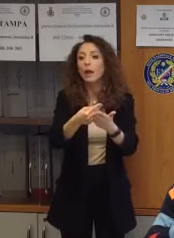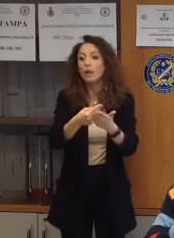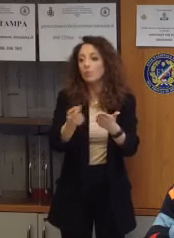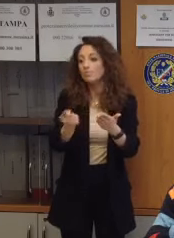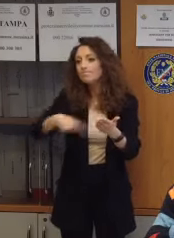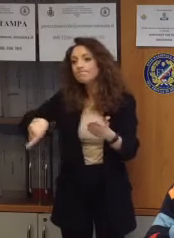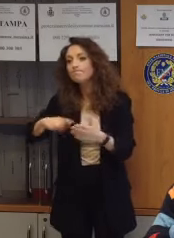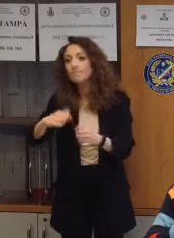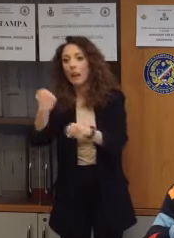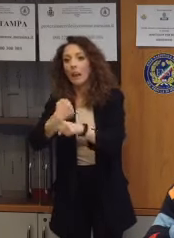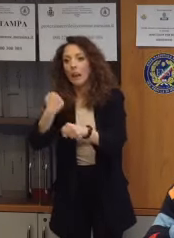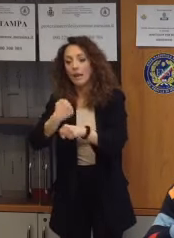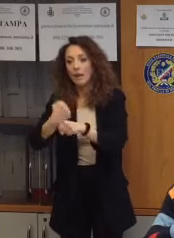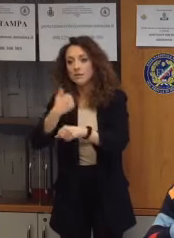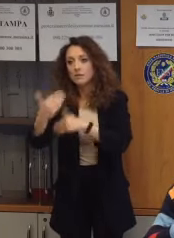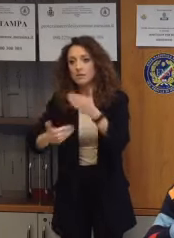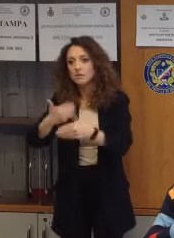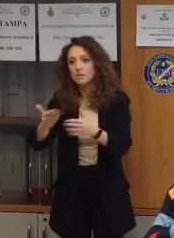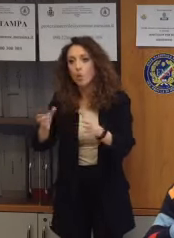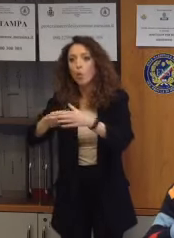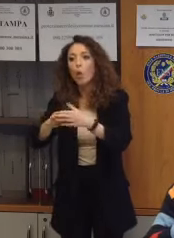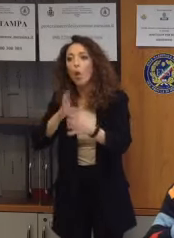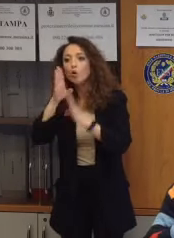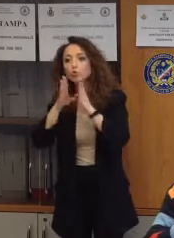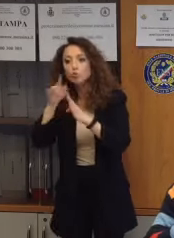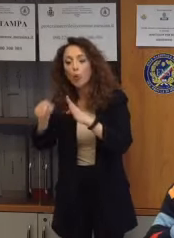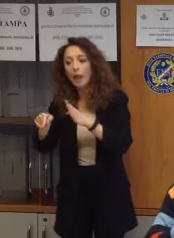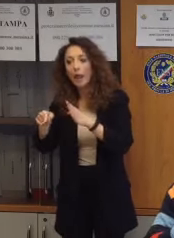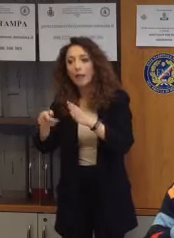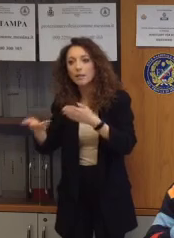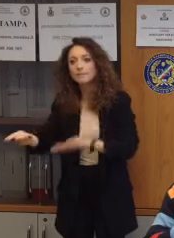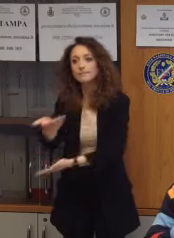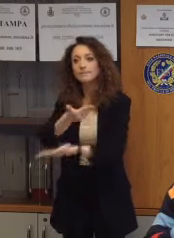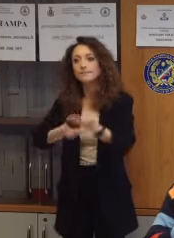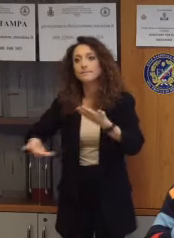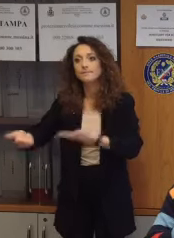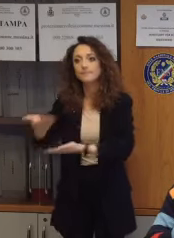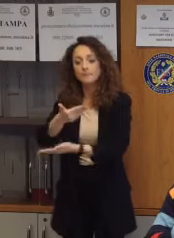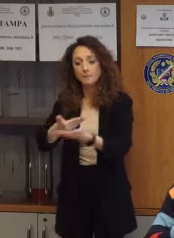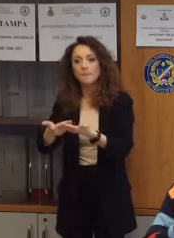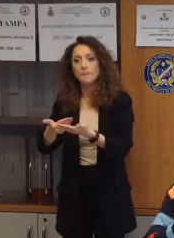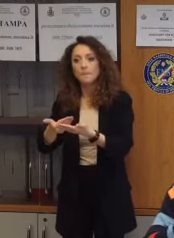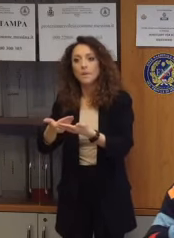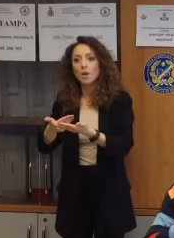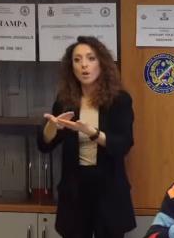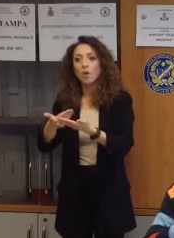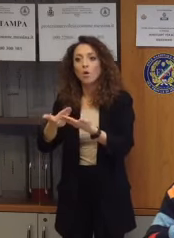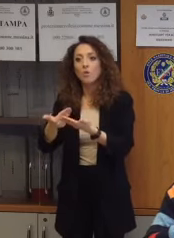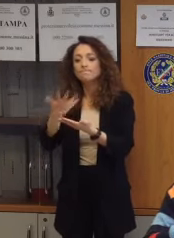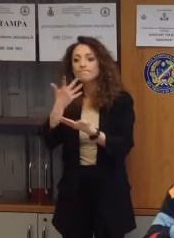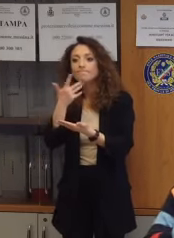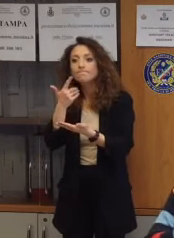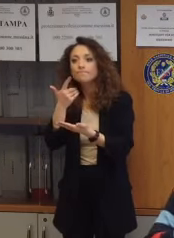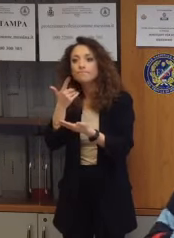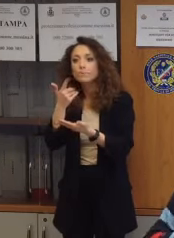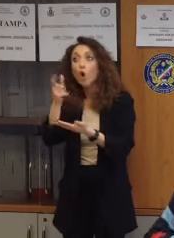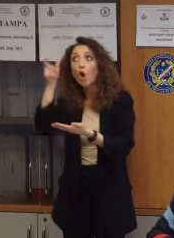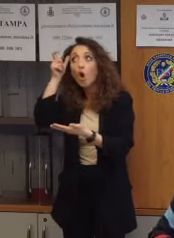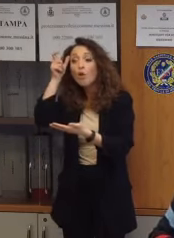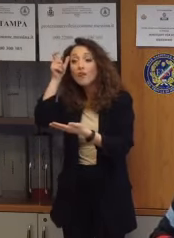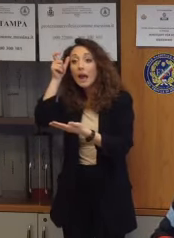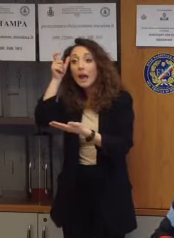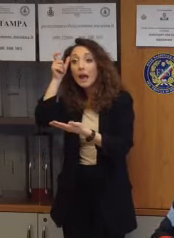un gruppo di consulenti per proporre anche al governo